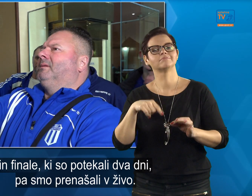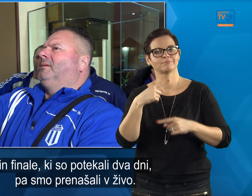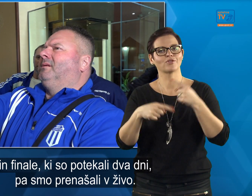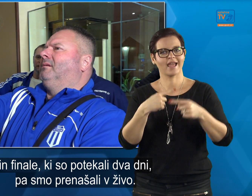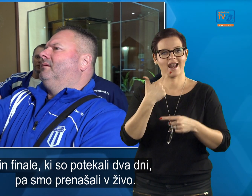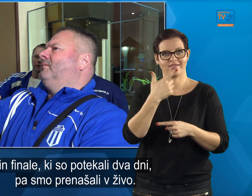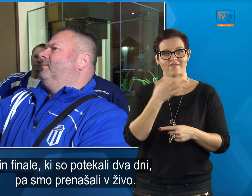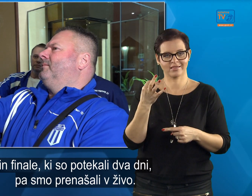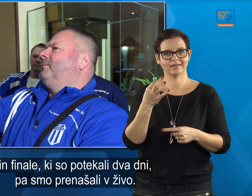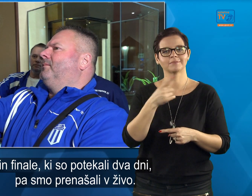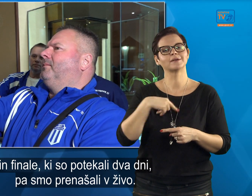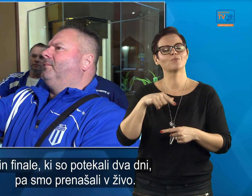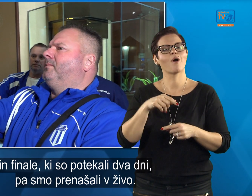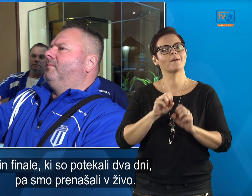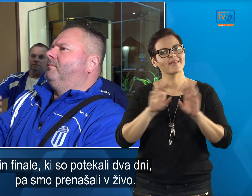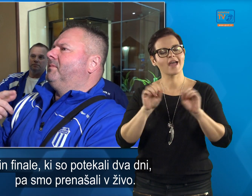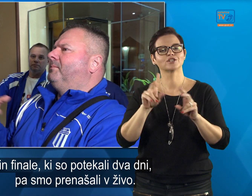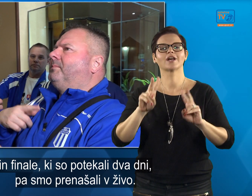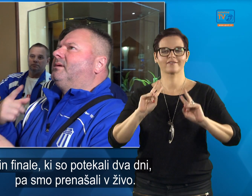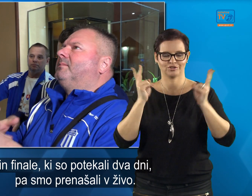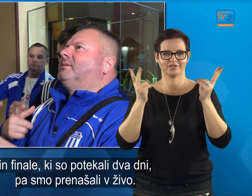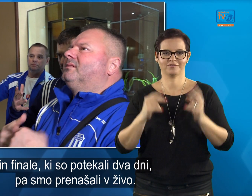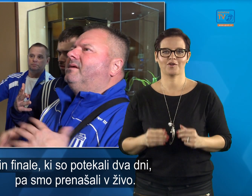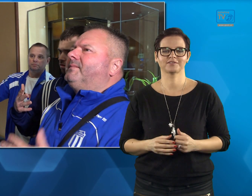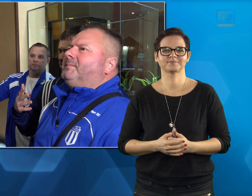so potekali 2 dni, pa smo prenašali v živo.